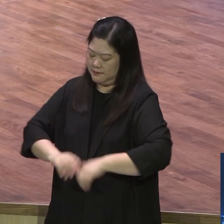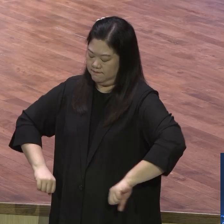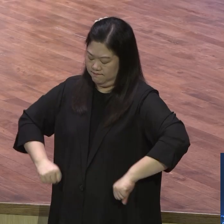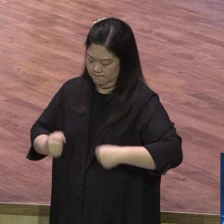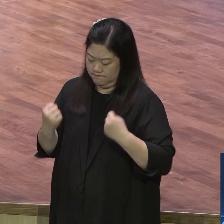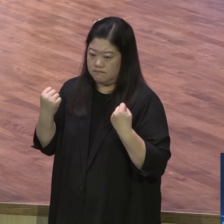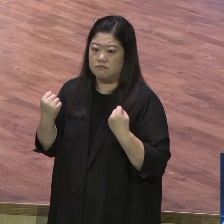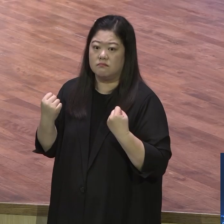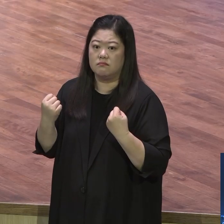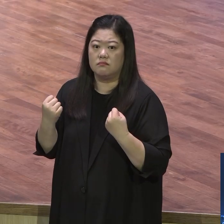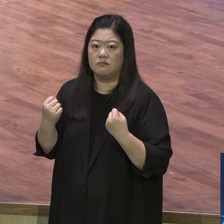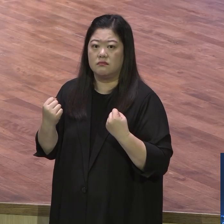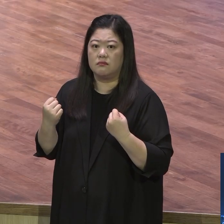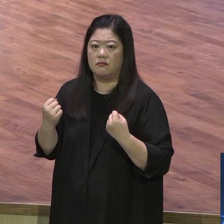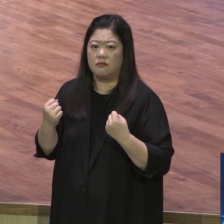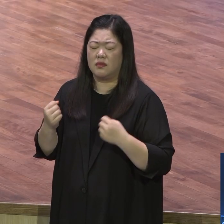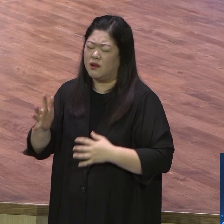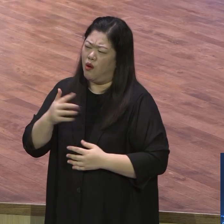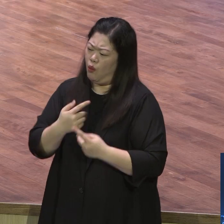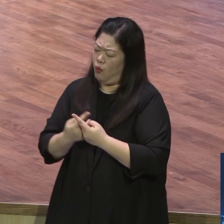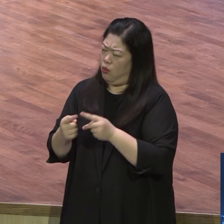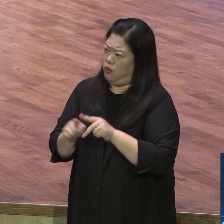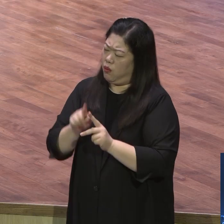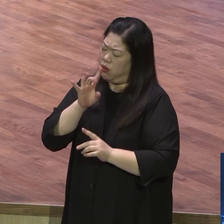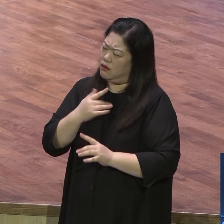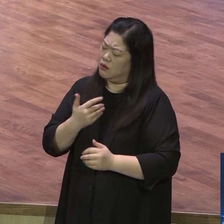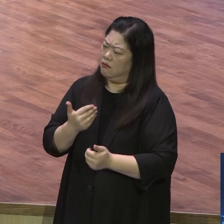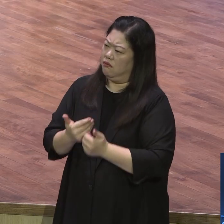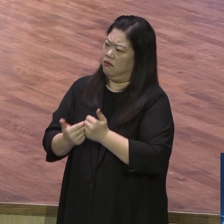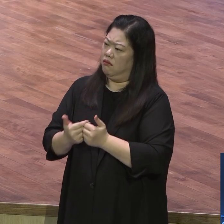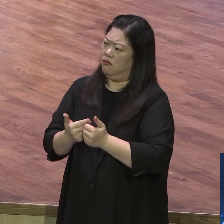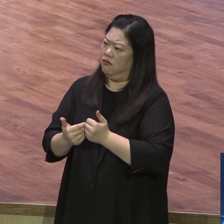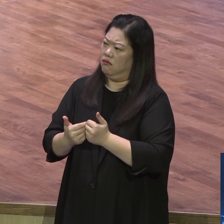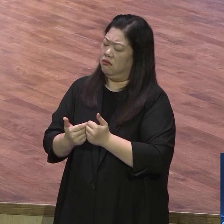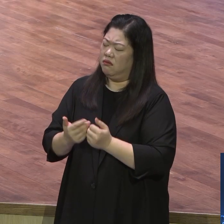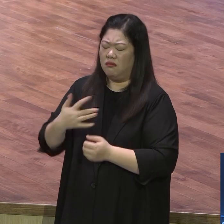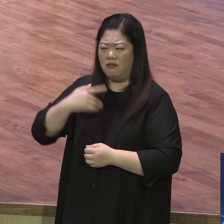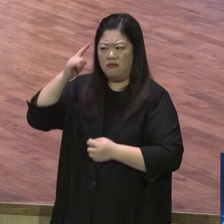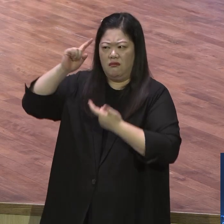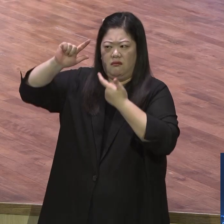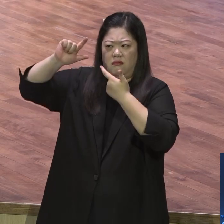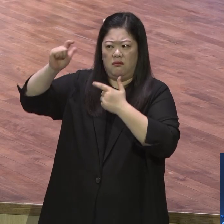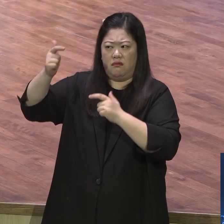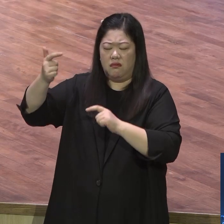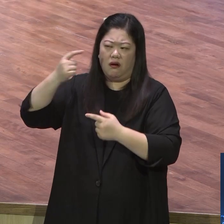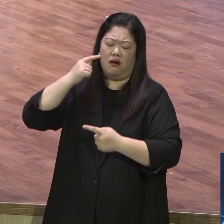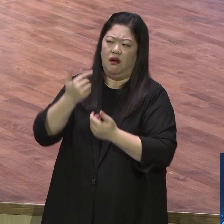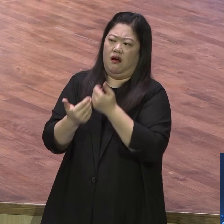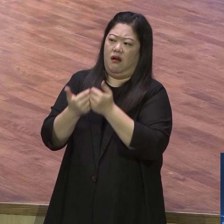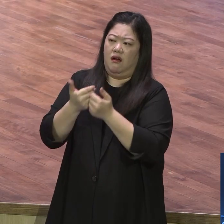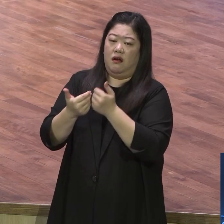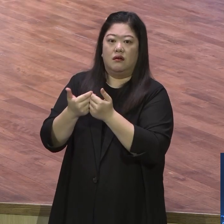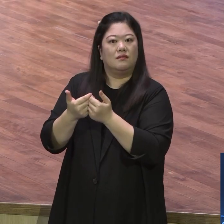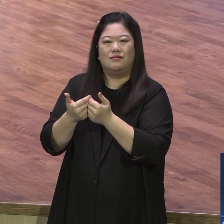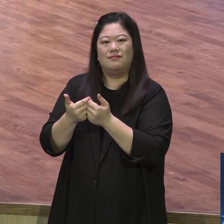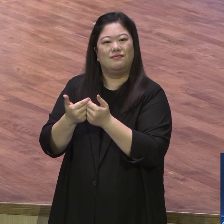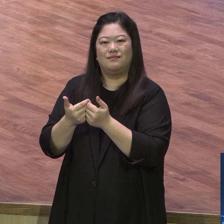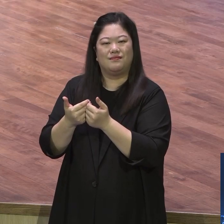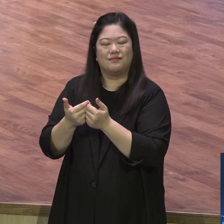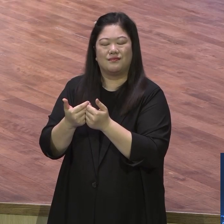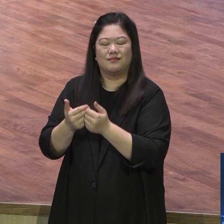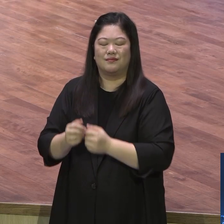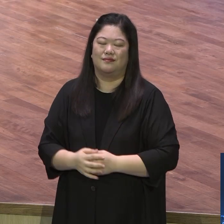믿으세요 하나님 바라보고 하나님 바라보고 아멘? 하나님 바라보고 어린